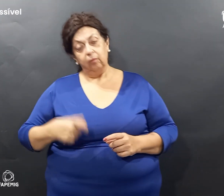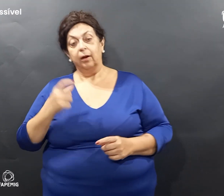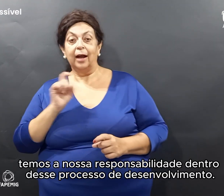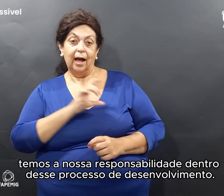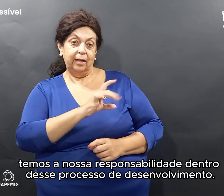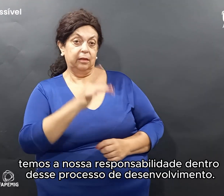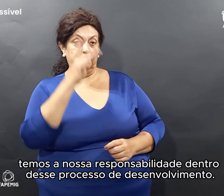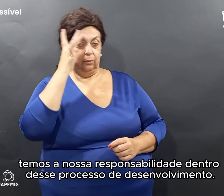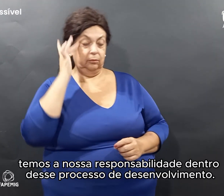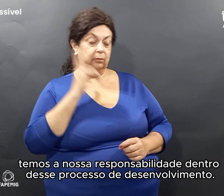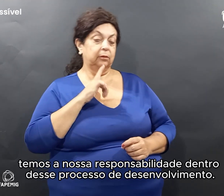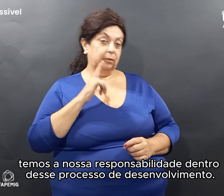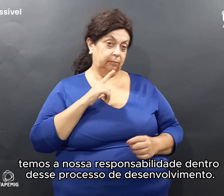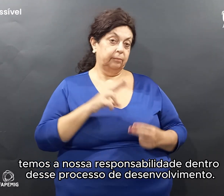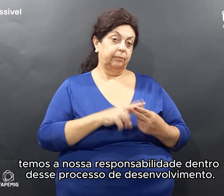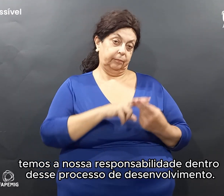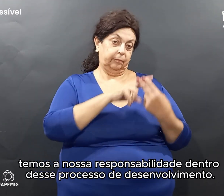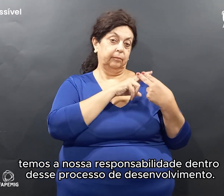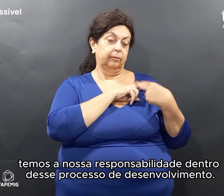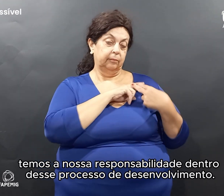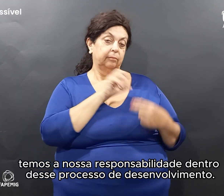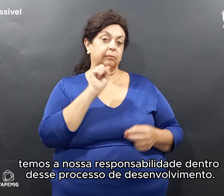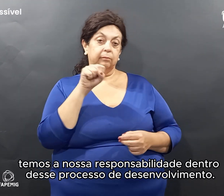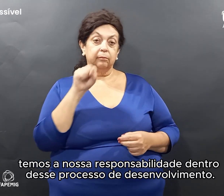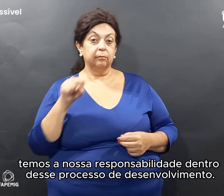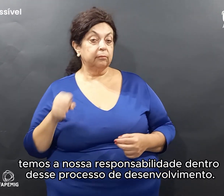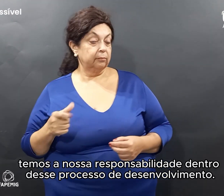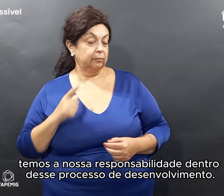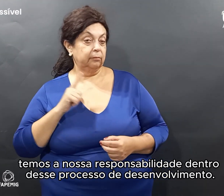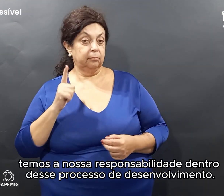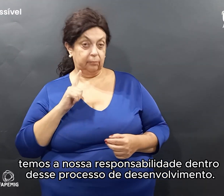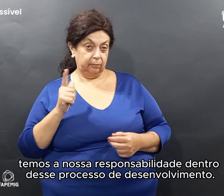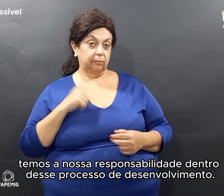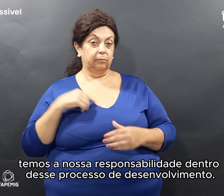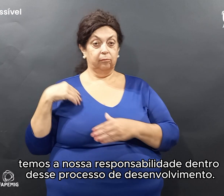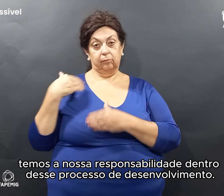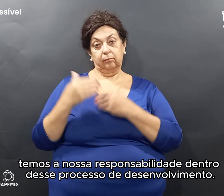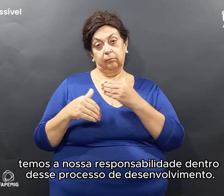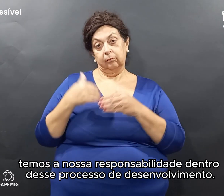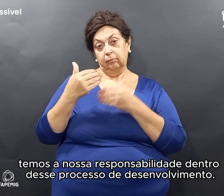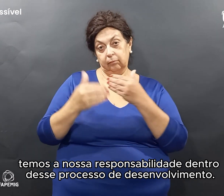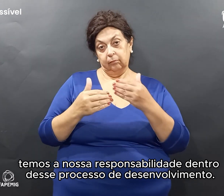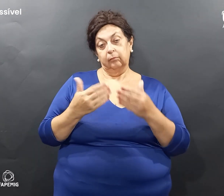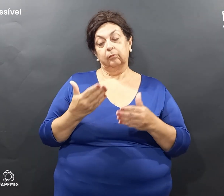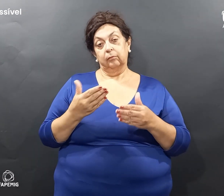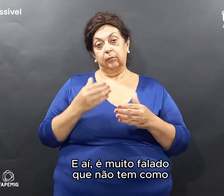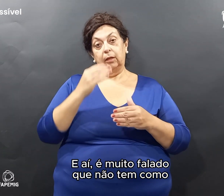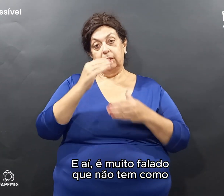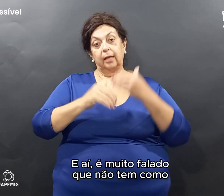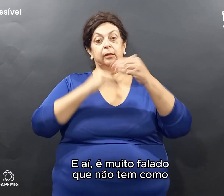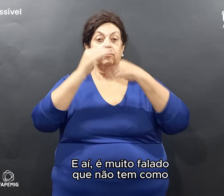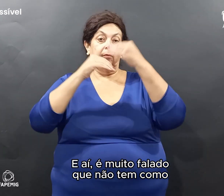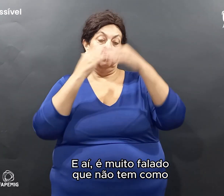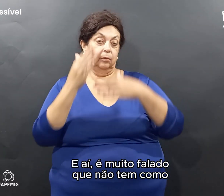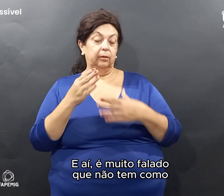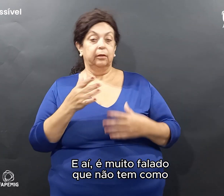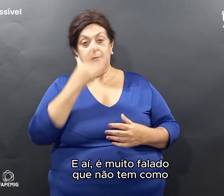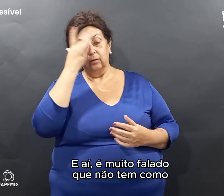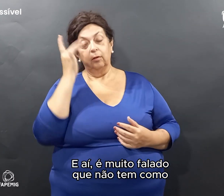nós temos a nossa responsabilidade dentro desse processo aí de desenvolvimento. E aí é muito falado que